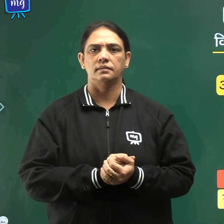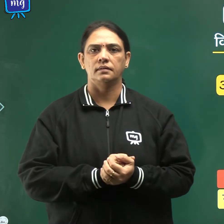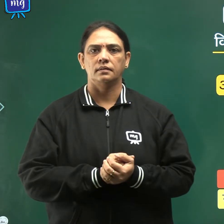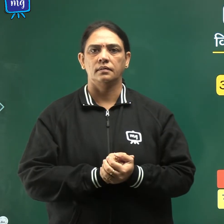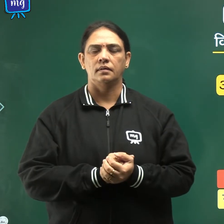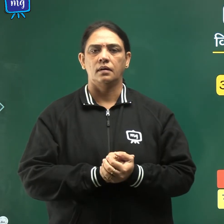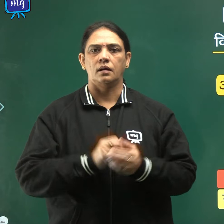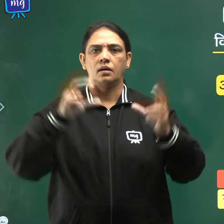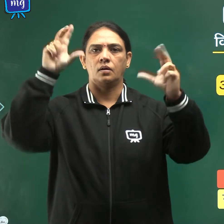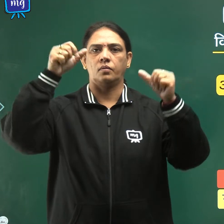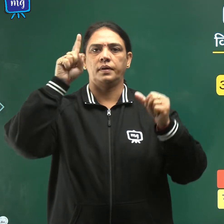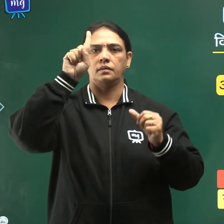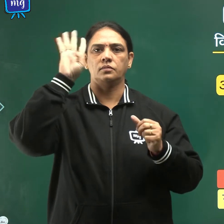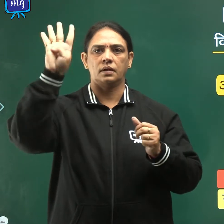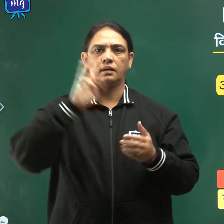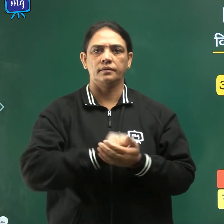अध्याय 14